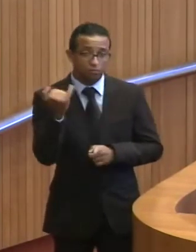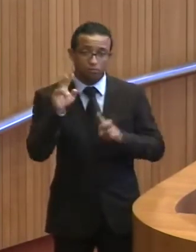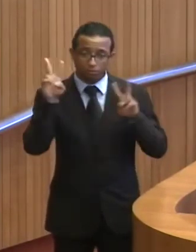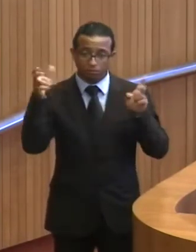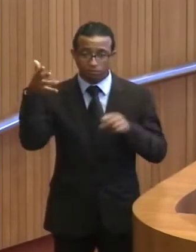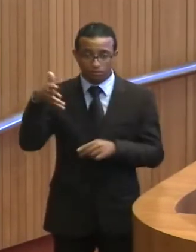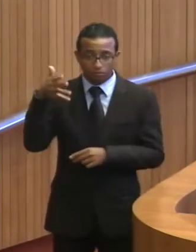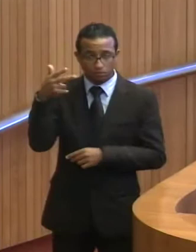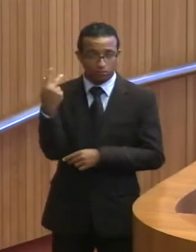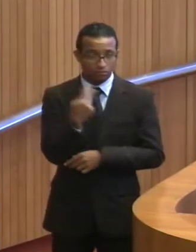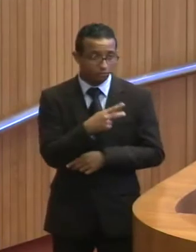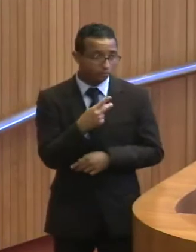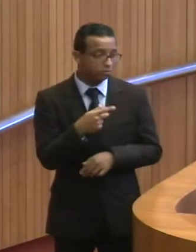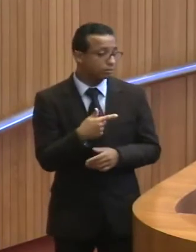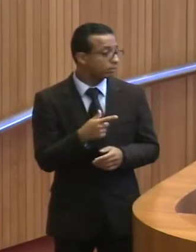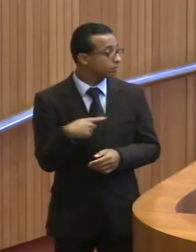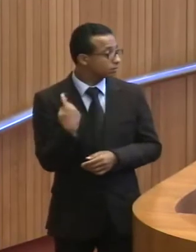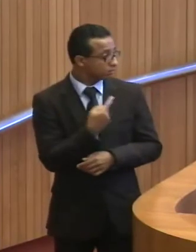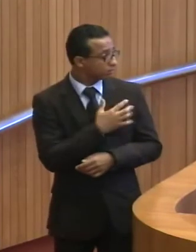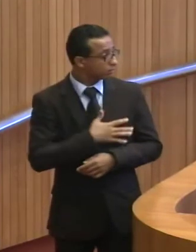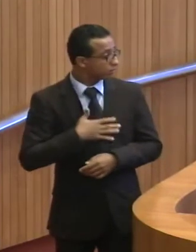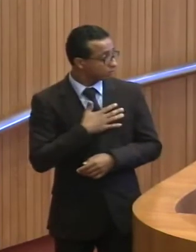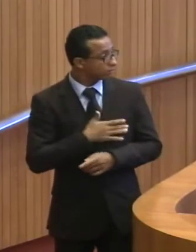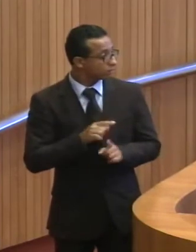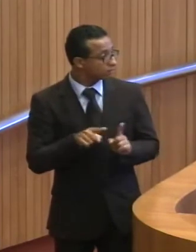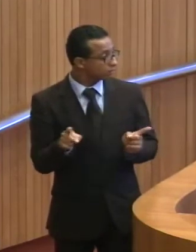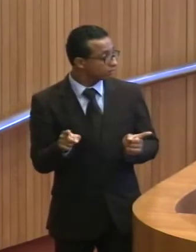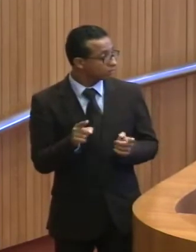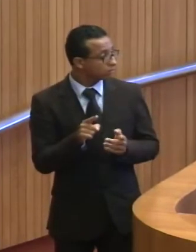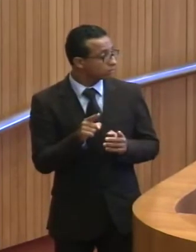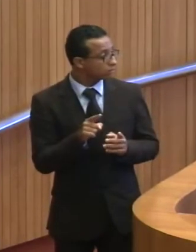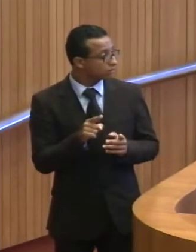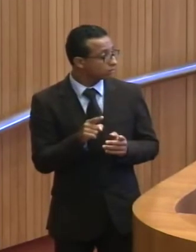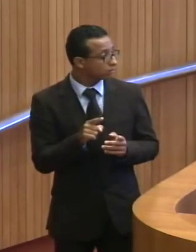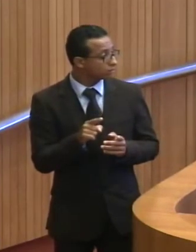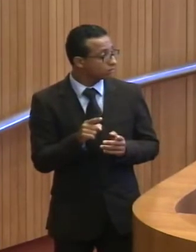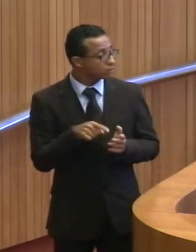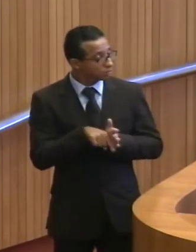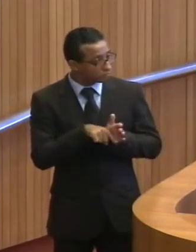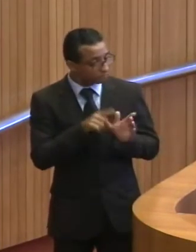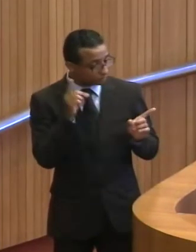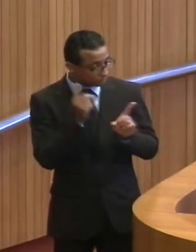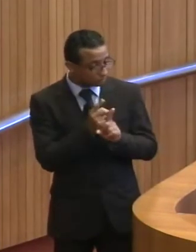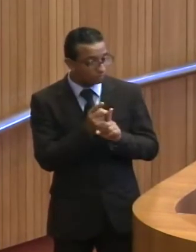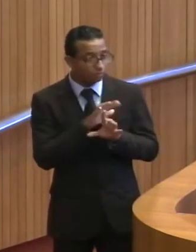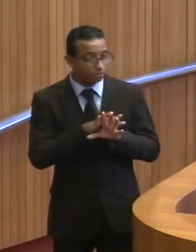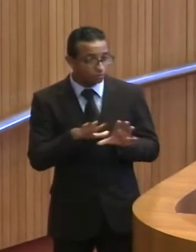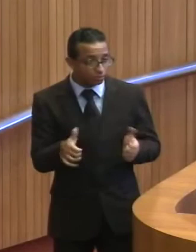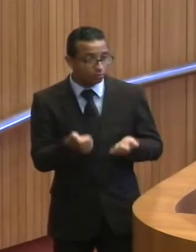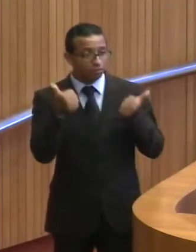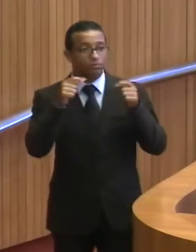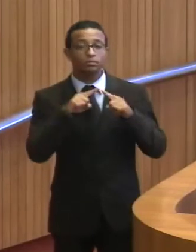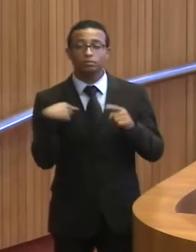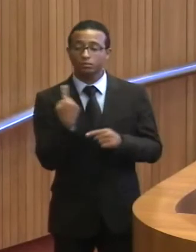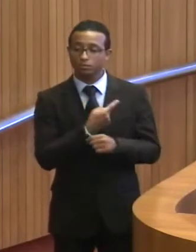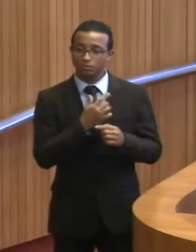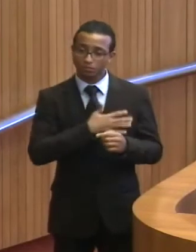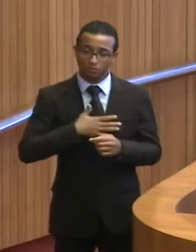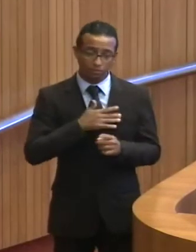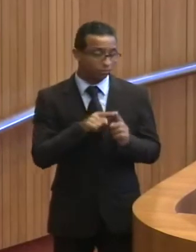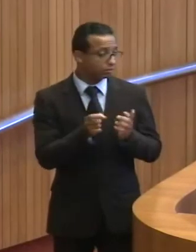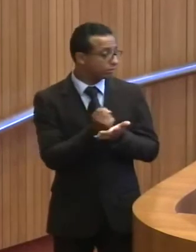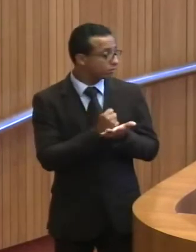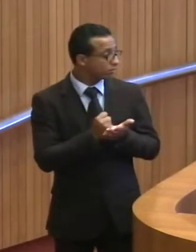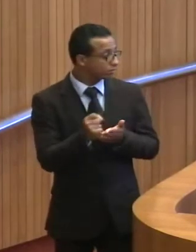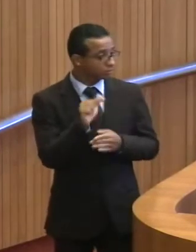do pronunciamento de Vossa Excelência, que todos nós estamos contentes com a sua recuperação, pelo menos o seu diagnóstico, né? Estamos todos felizes, mas Vossa Excelência já